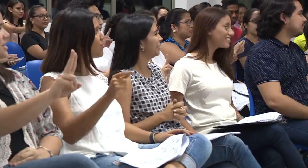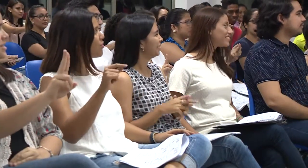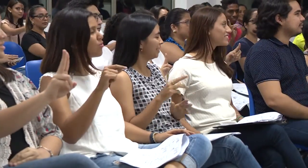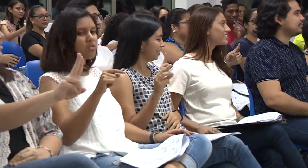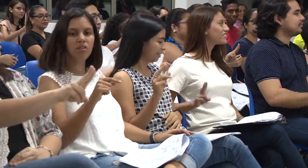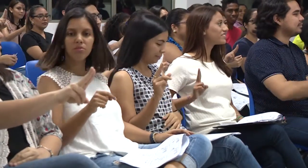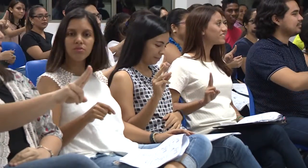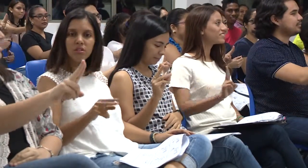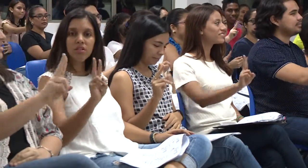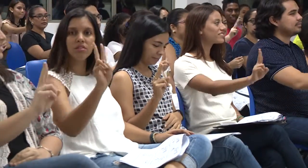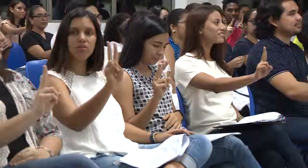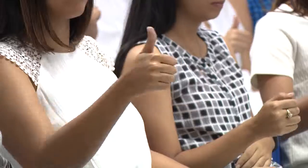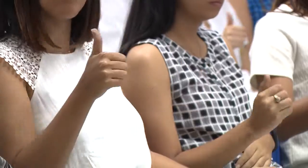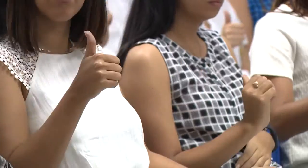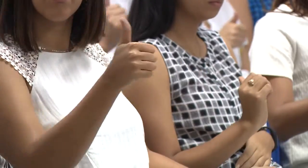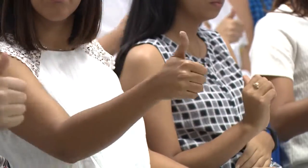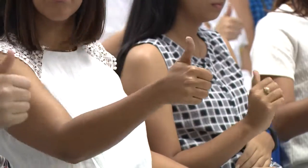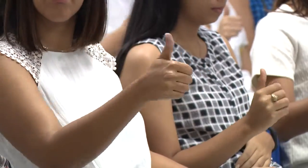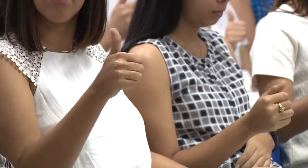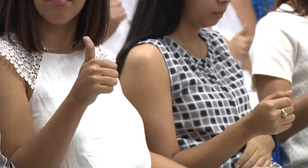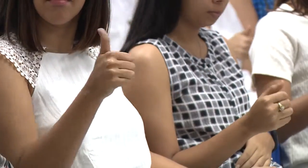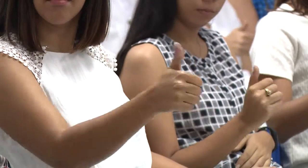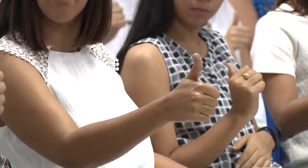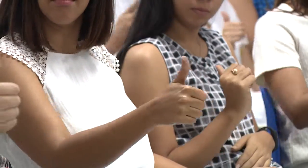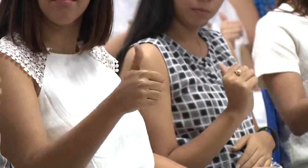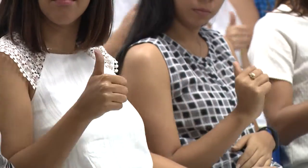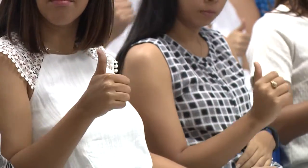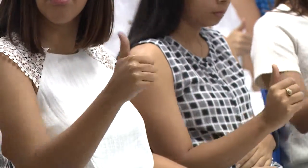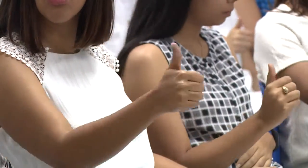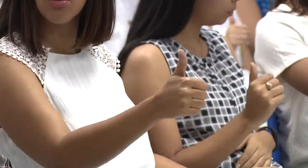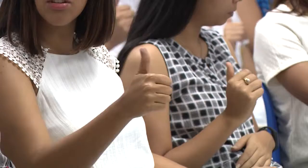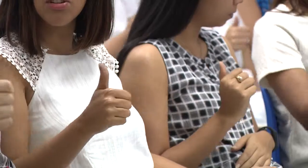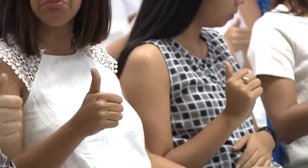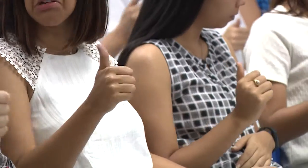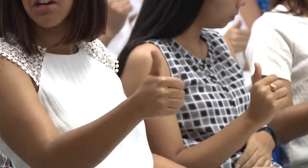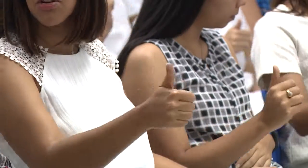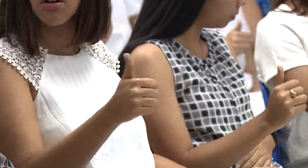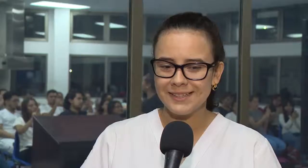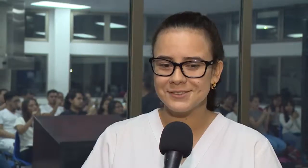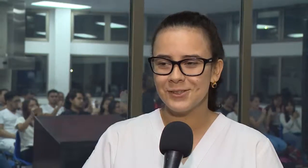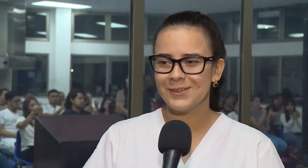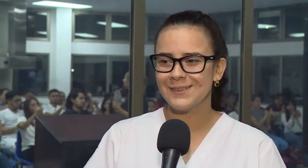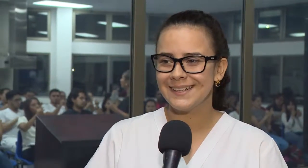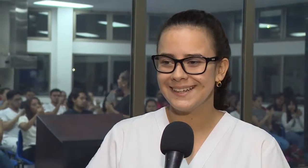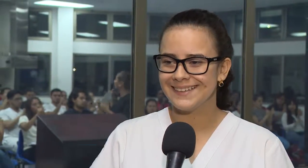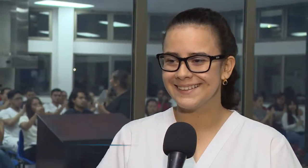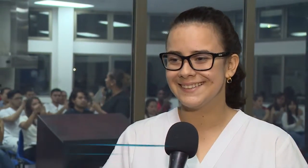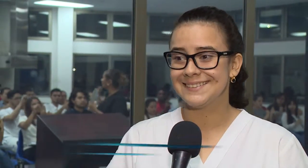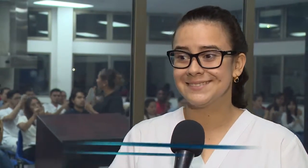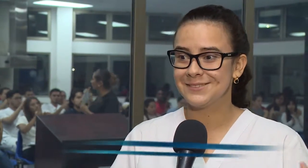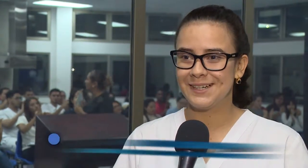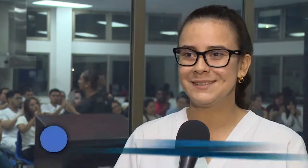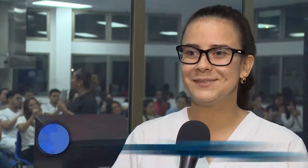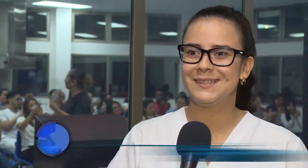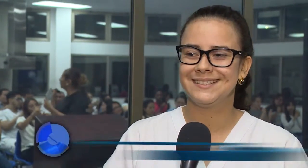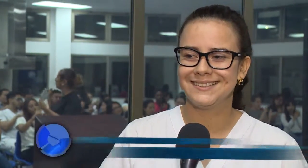oportunidad que es aprovechada por diversas razones para las y los participantes. En algún momento durante mi